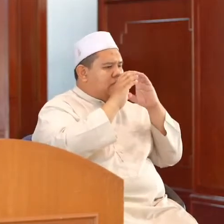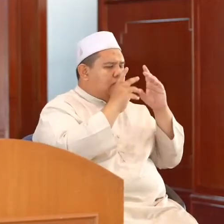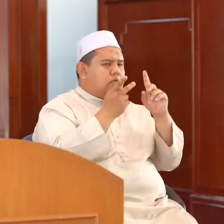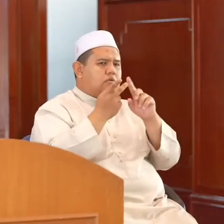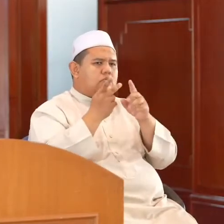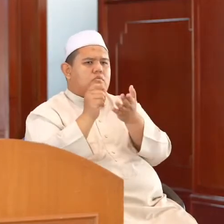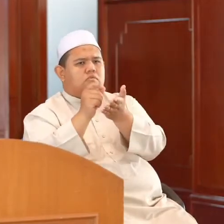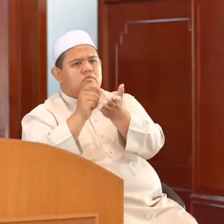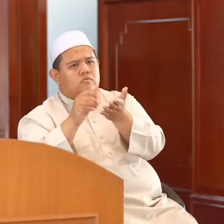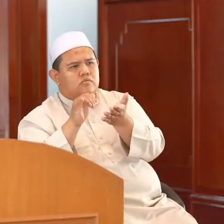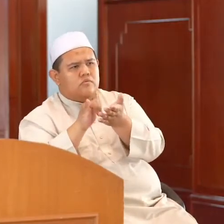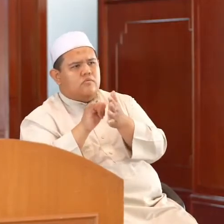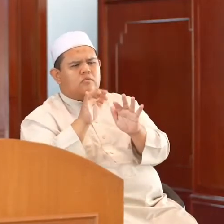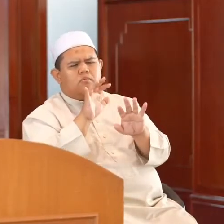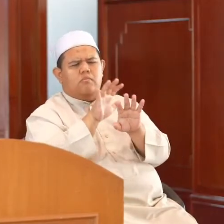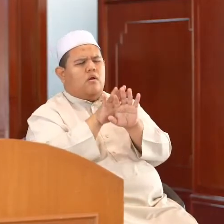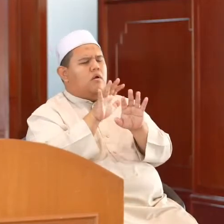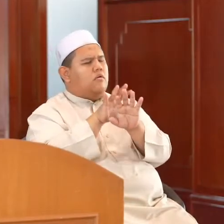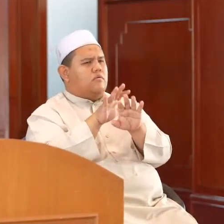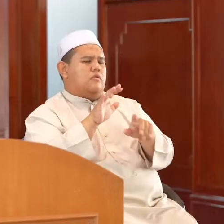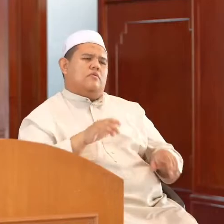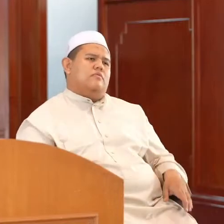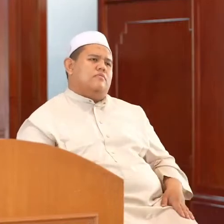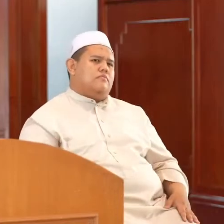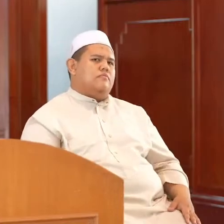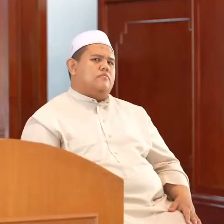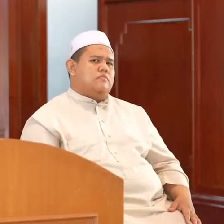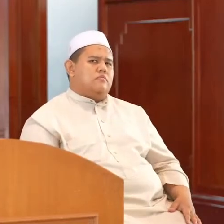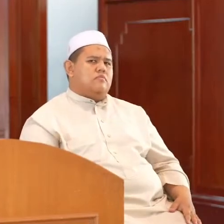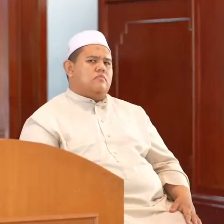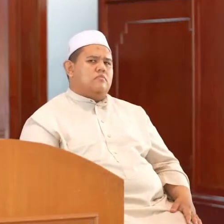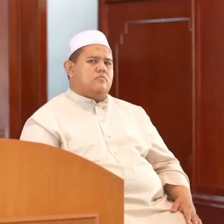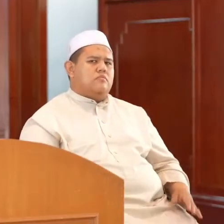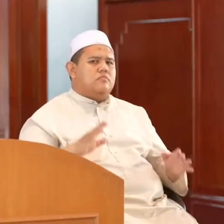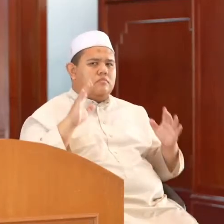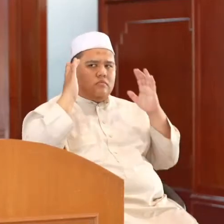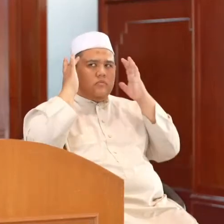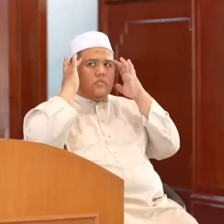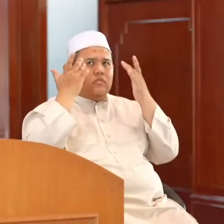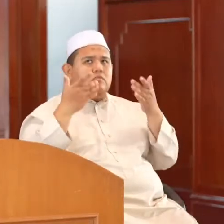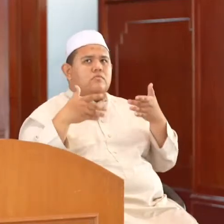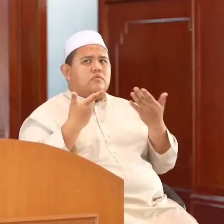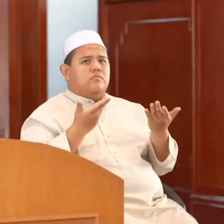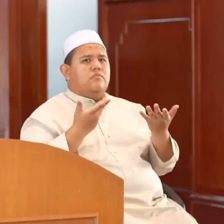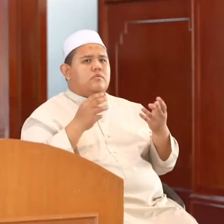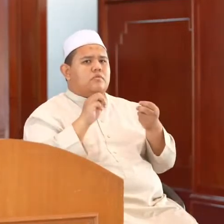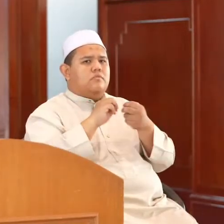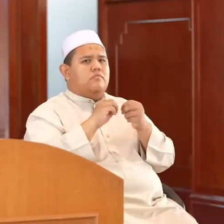tulisan, ini paruh juga. Tak tahu macam mana penyelesaian.